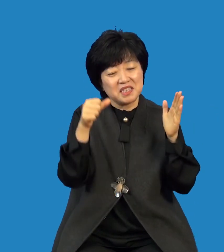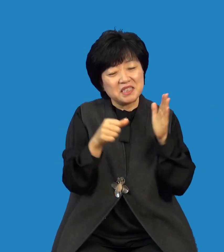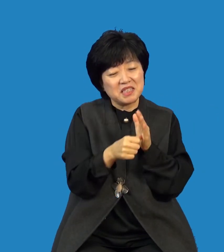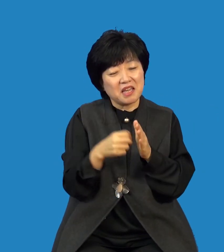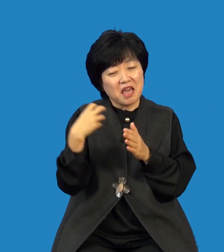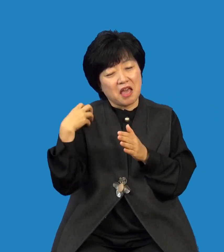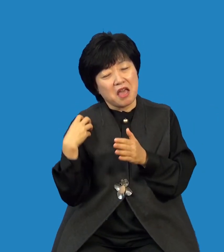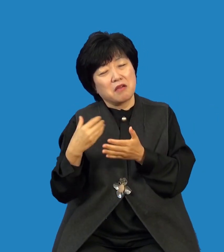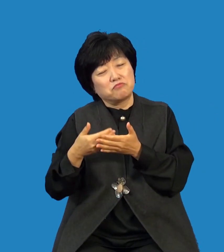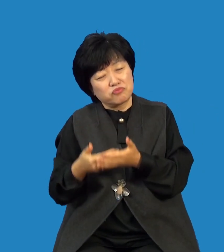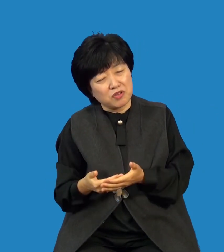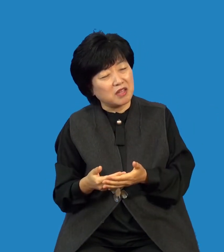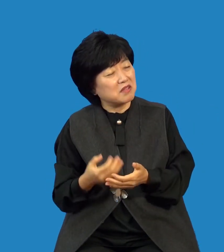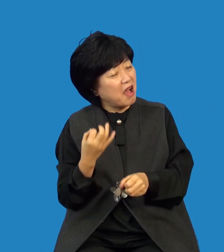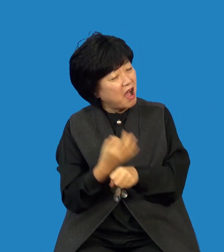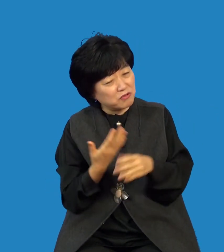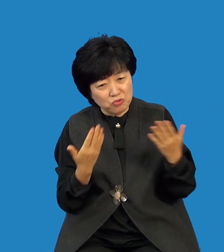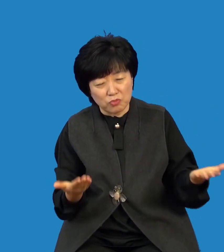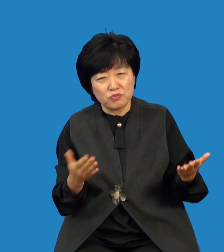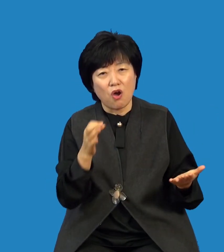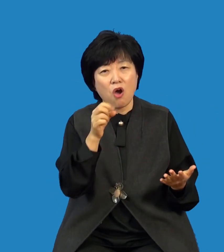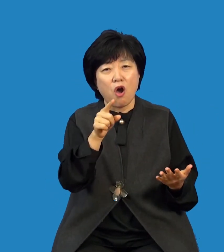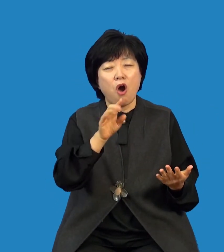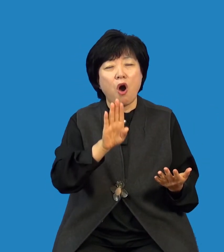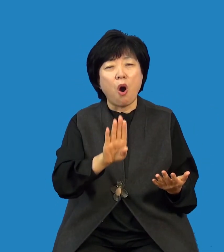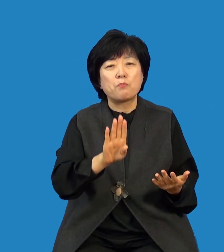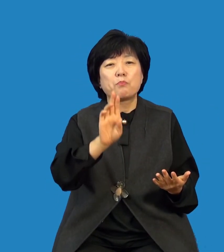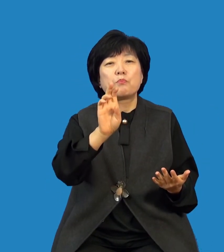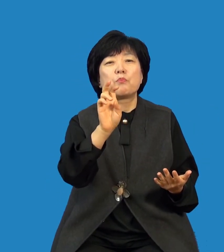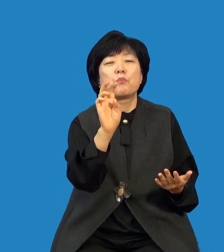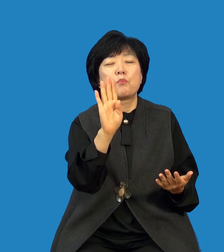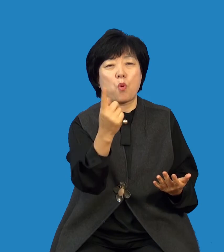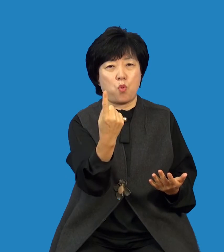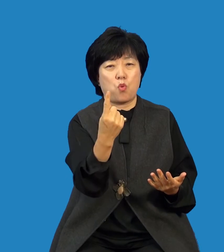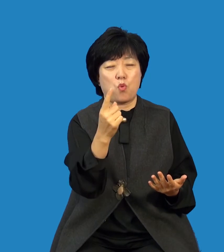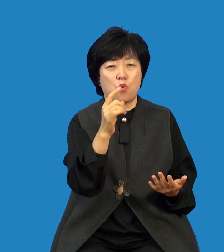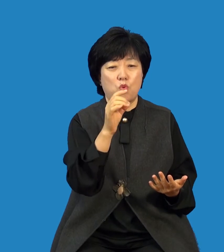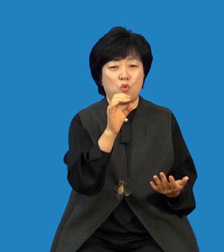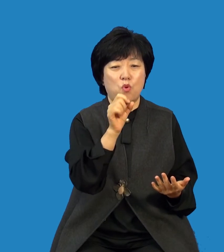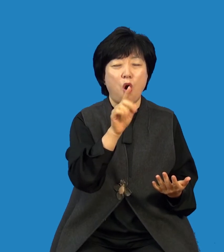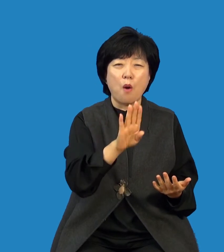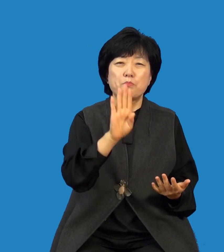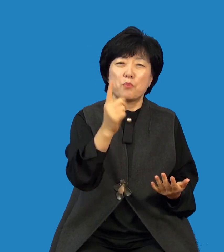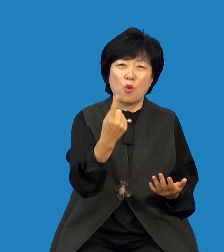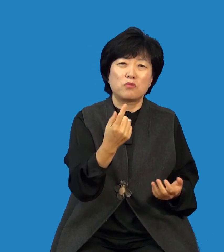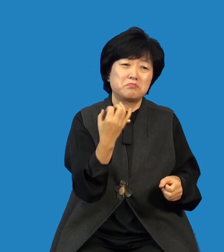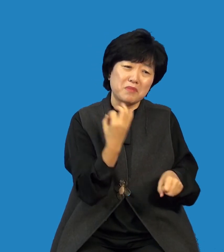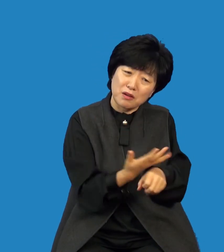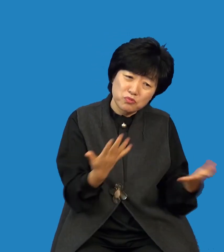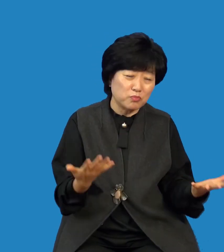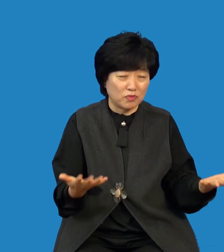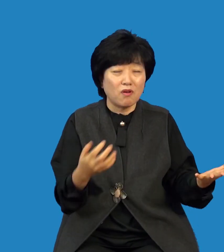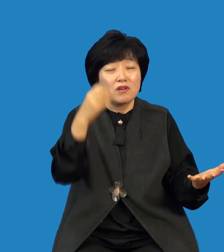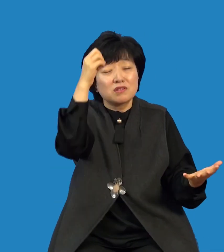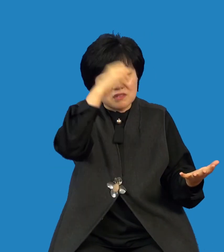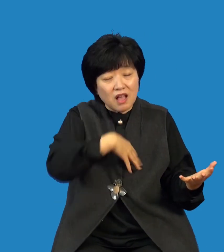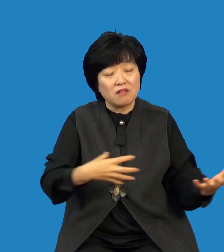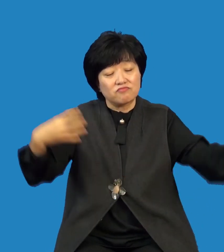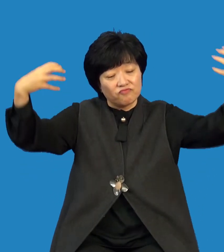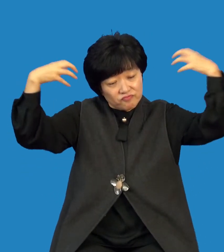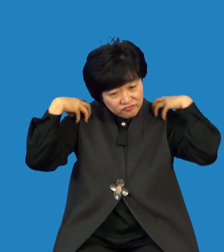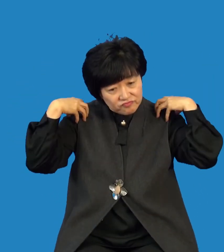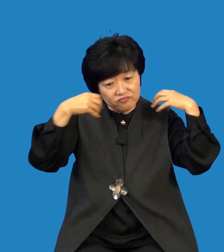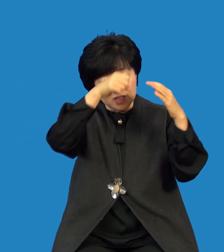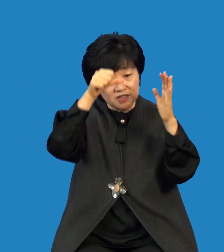불교가 시작되지만, 그런데 적어도 기독교는 그렇게 얘기하고 있지 않아요. 이것이 인생에게 처음부터 주어져 있던 업보가 아니라 원래